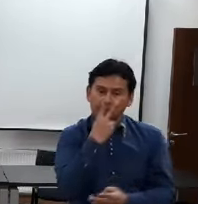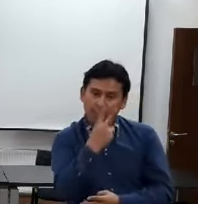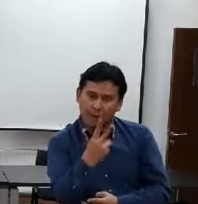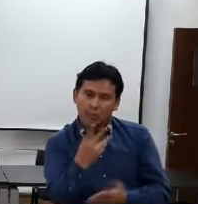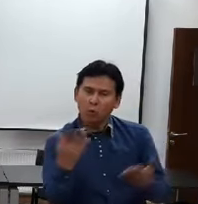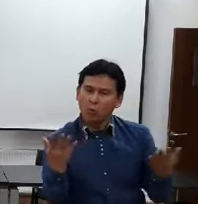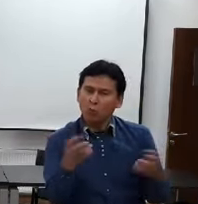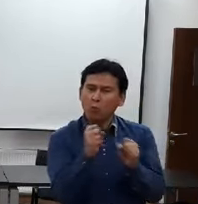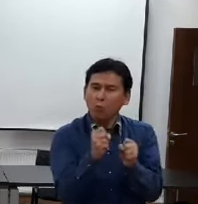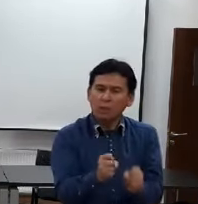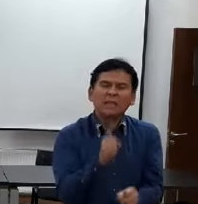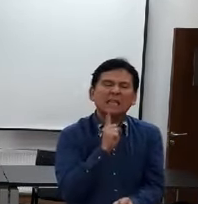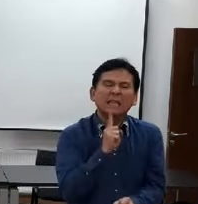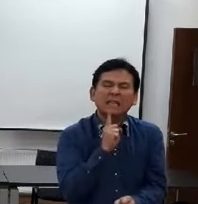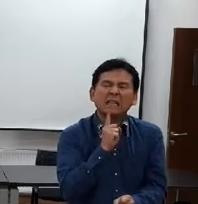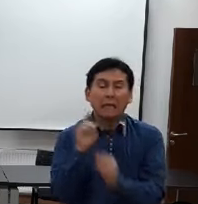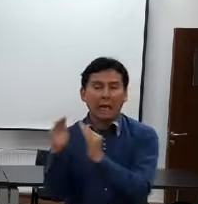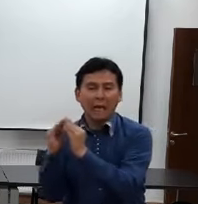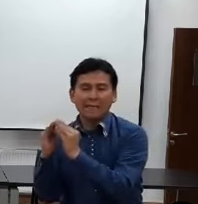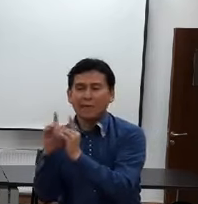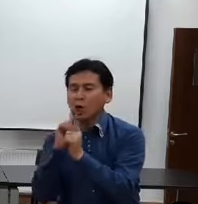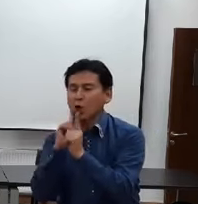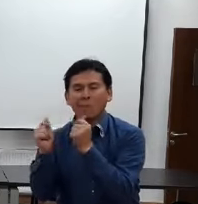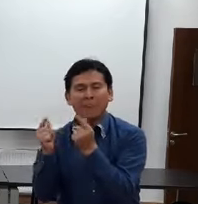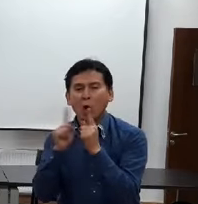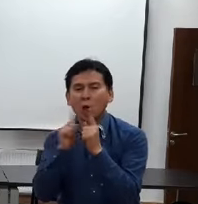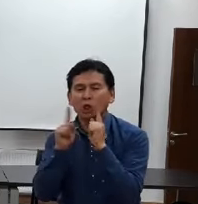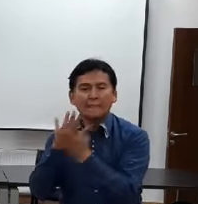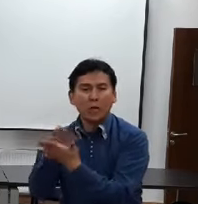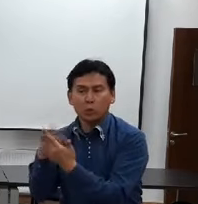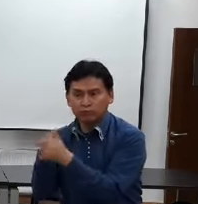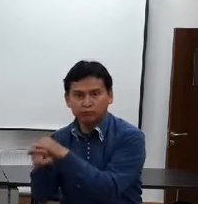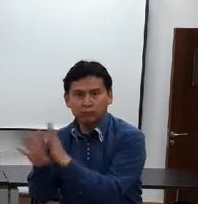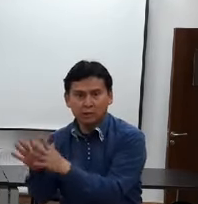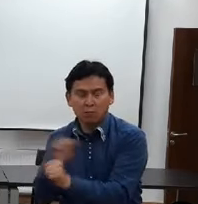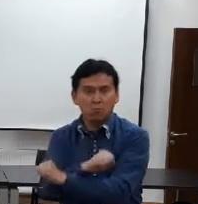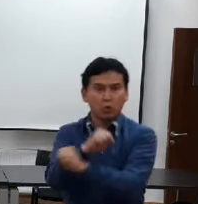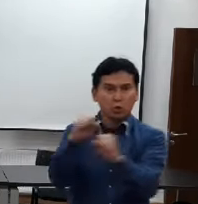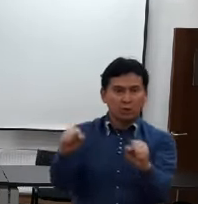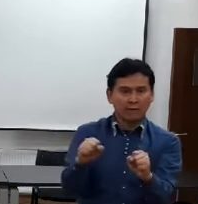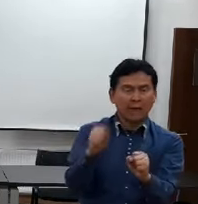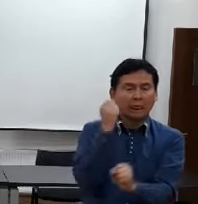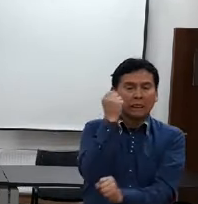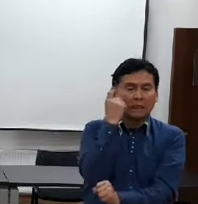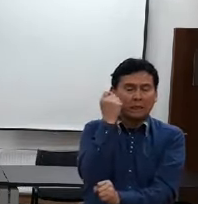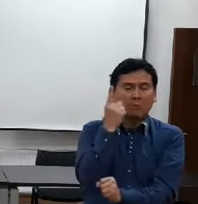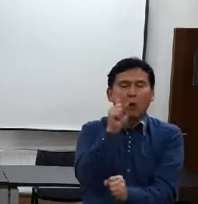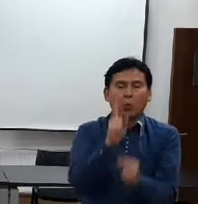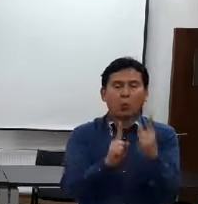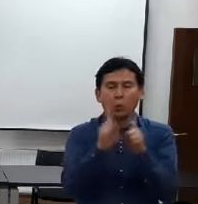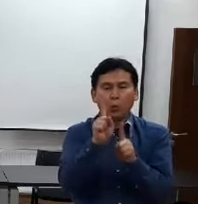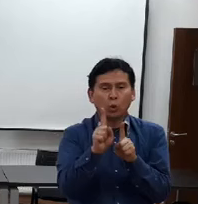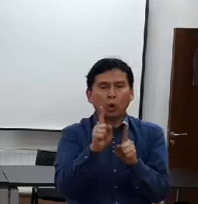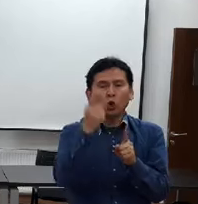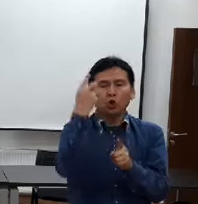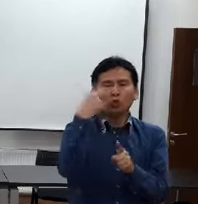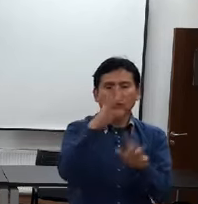factibilidad de poder tener residencias sanitarias en toda la región se nos hizo imposible entendemos también los miedos de los